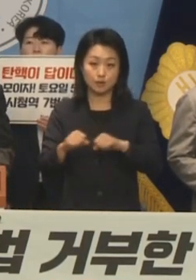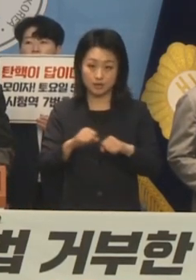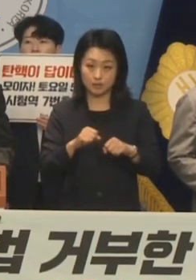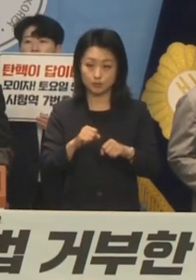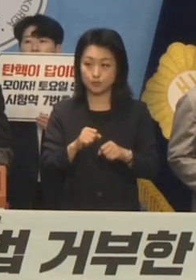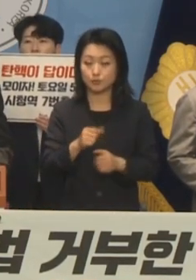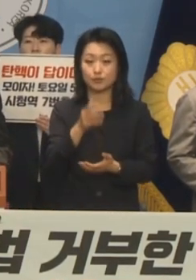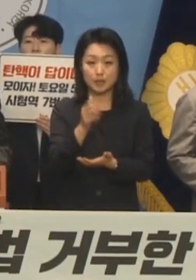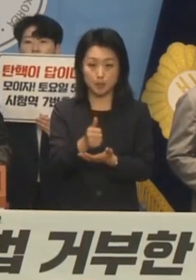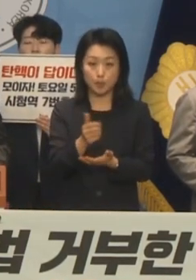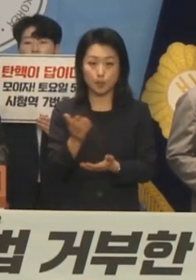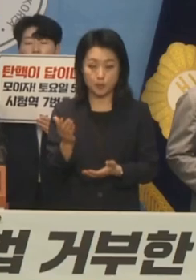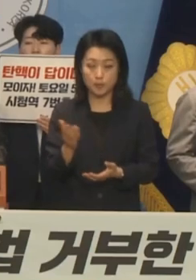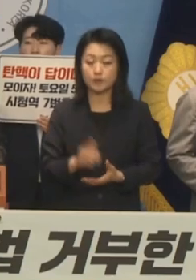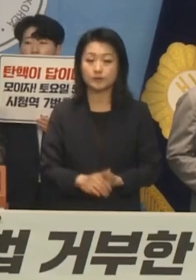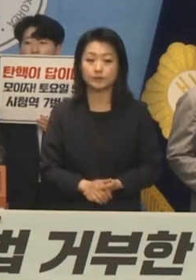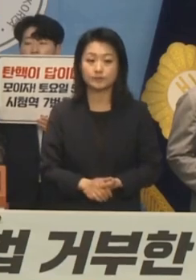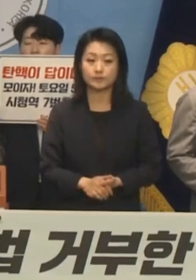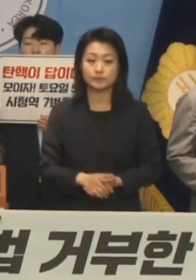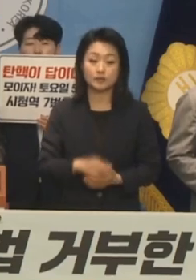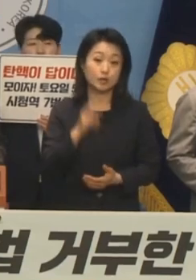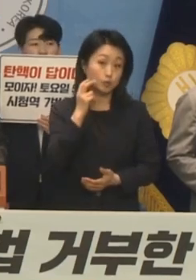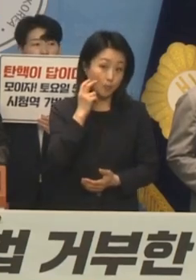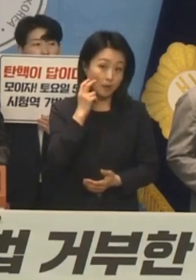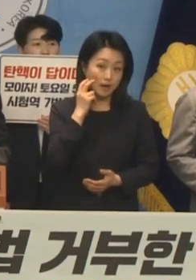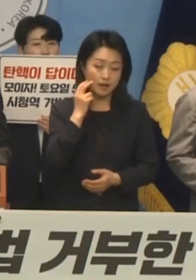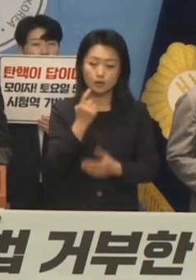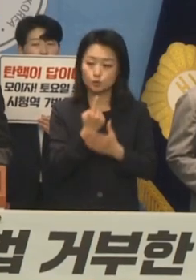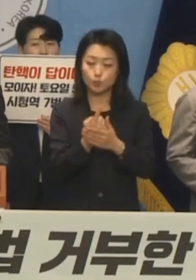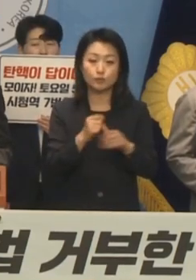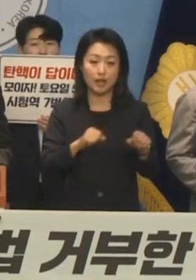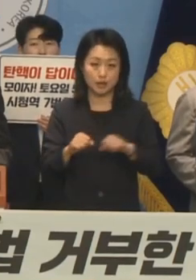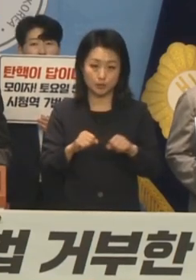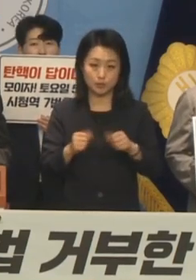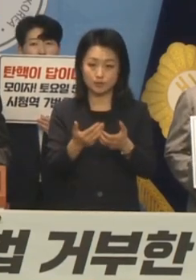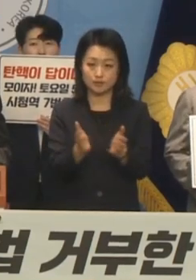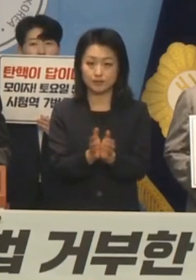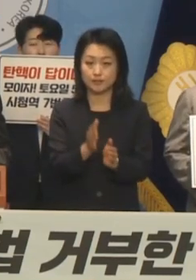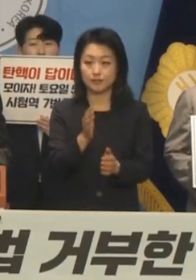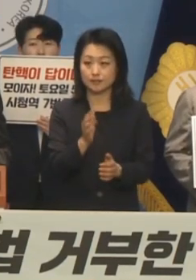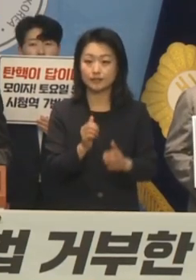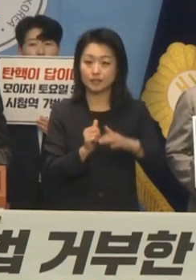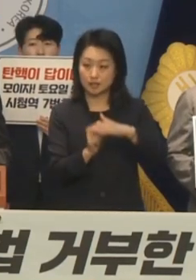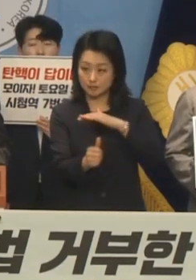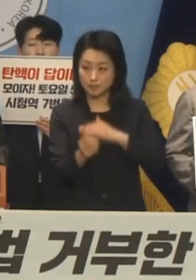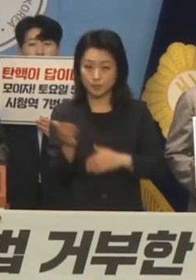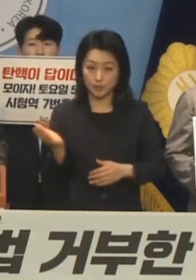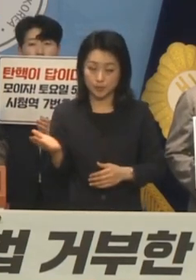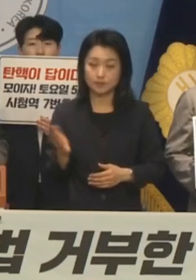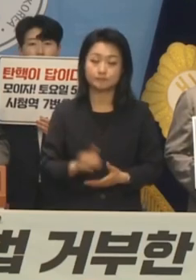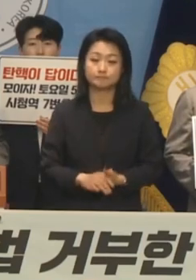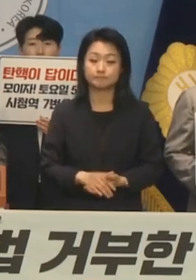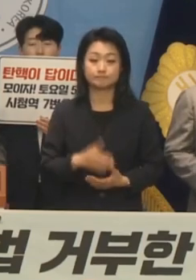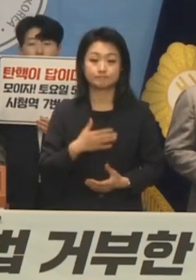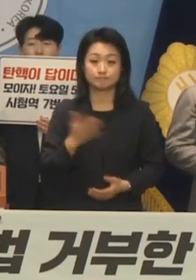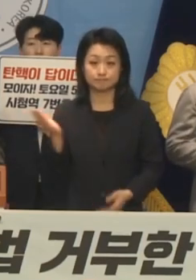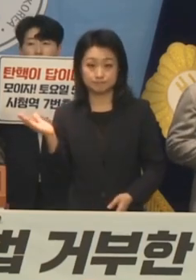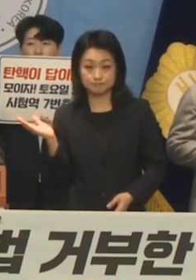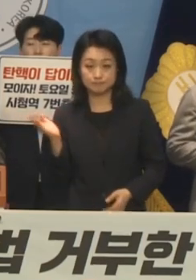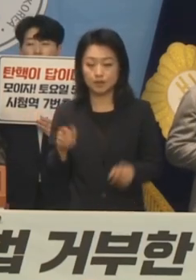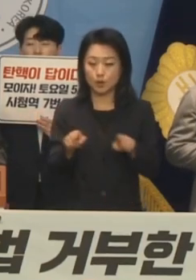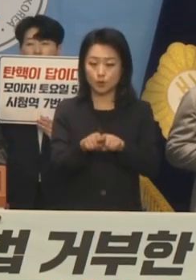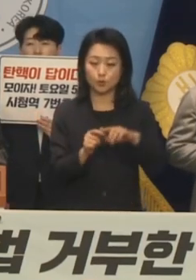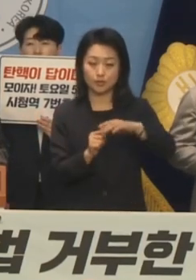대표님 모셨습니다. 송파 촛불행동의 윤경애 대표님 모셨습니다. 저는 촛불행동의